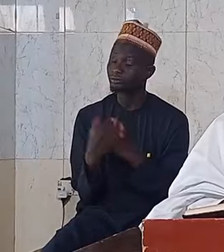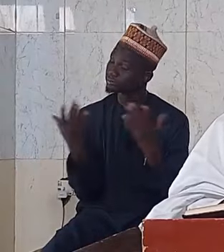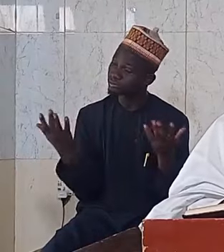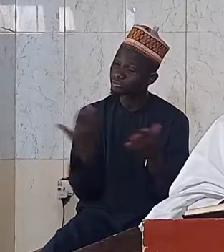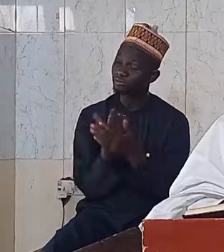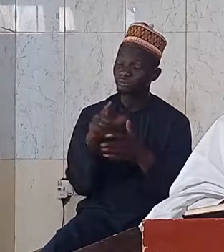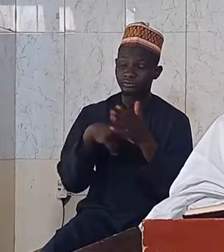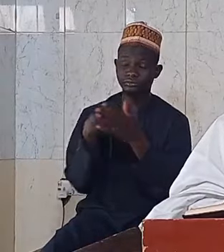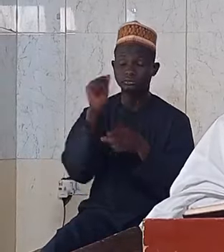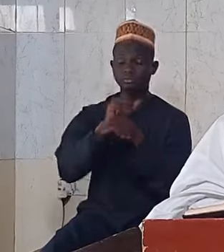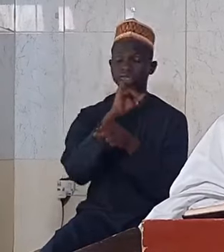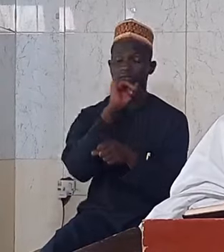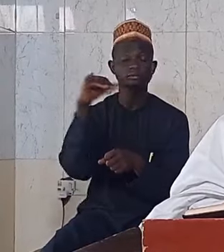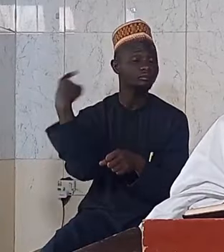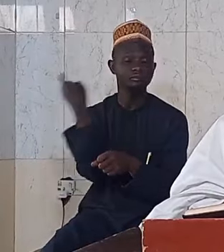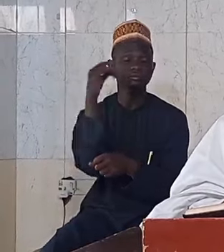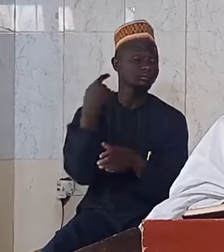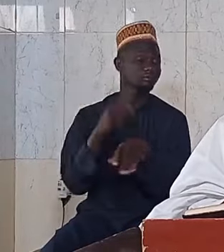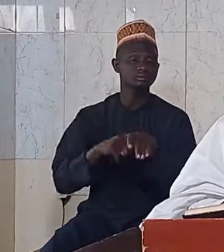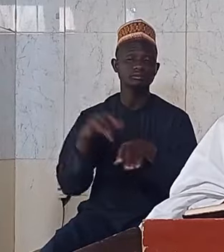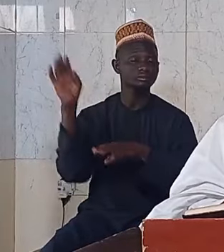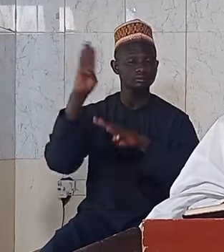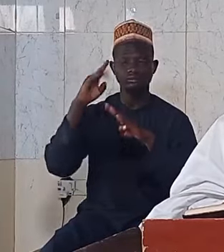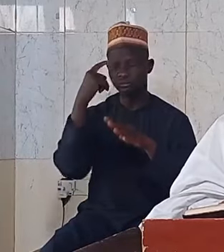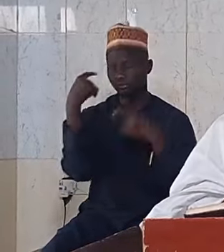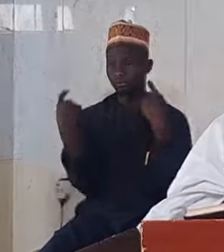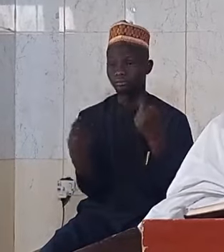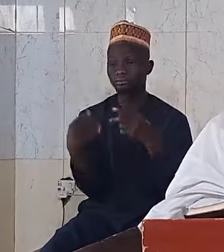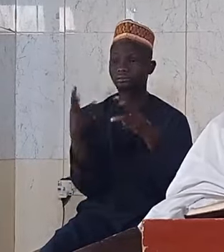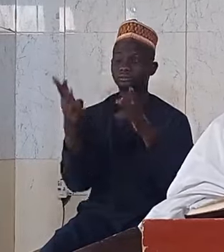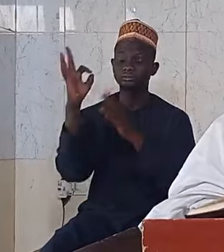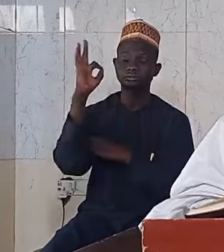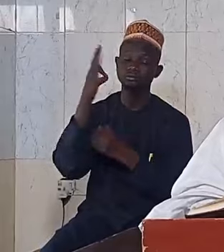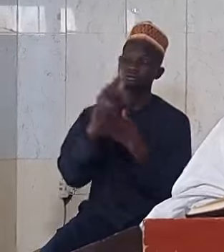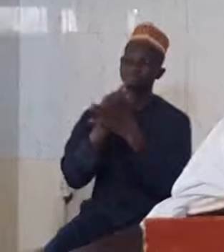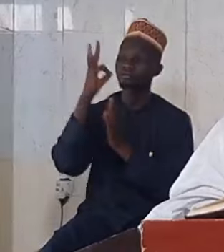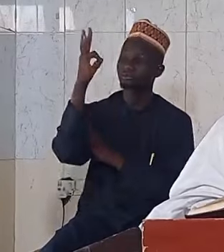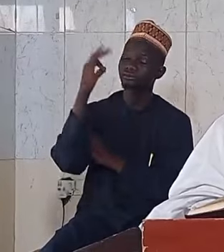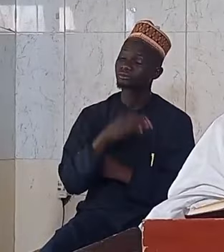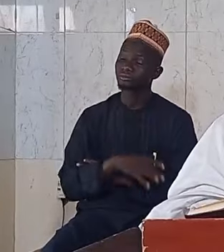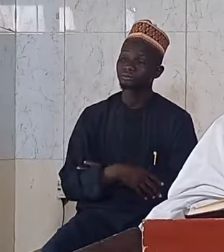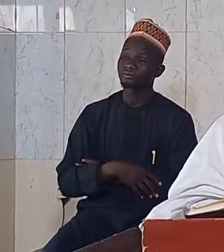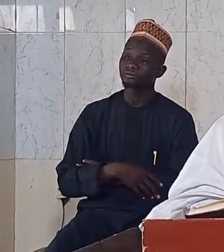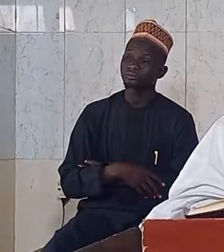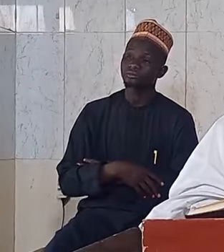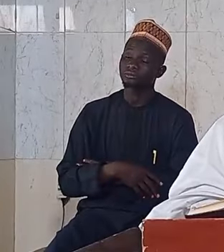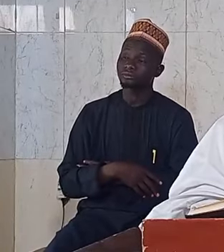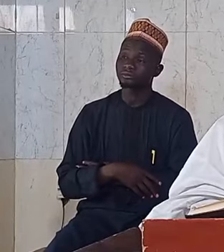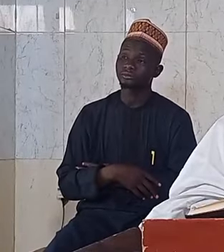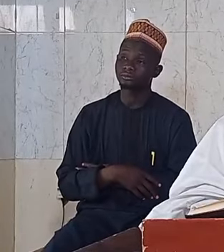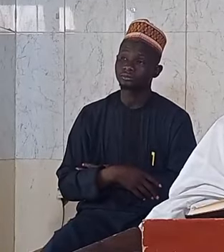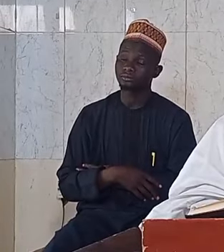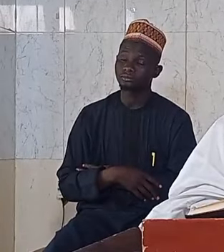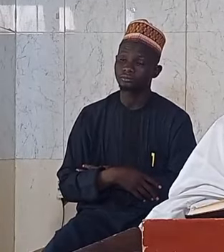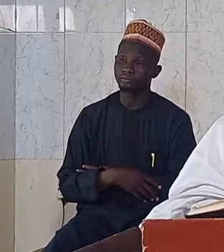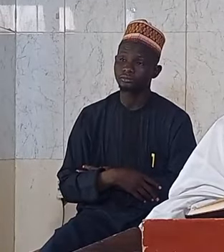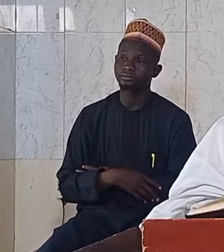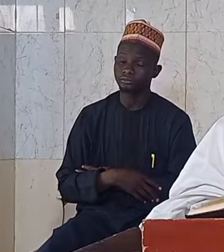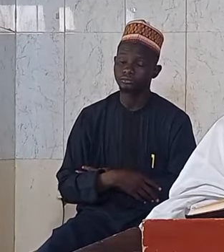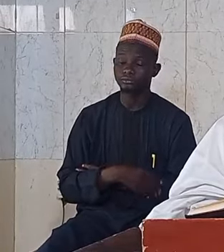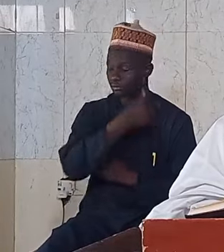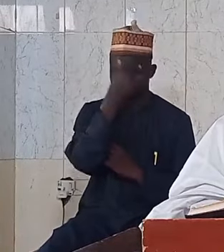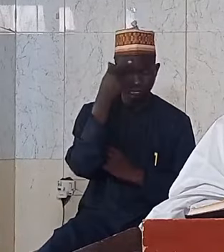imani suna yakin su ne fi sabilillah akan hanyar Allah li ilahi